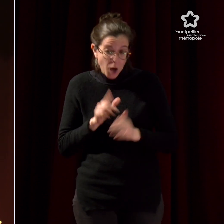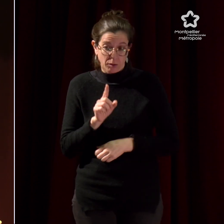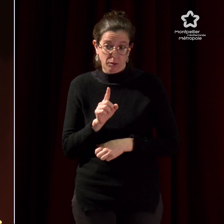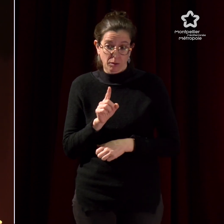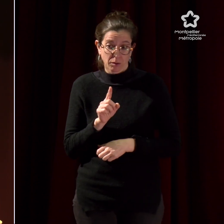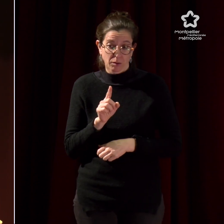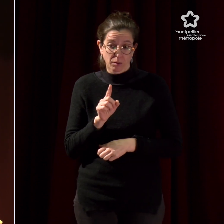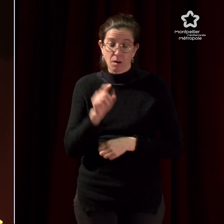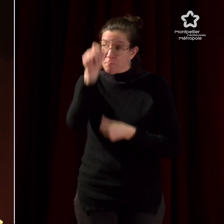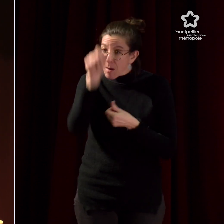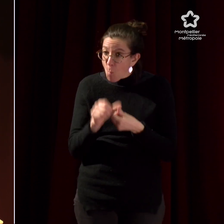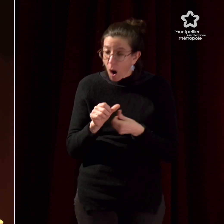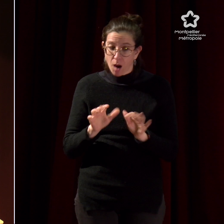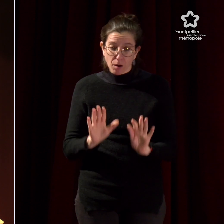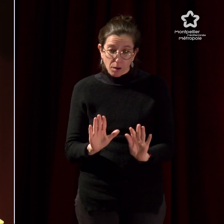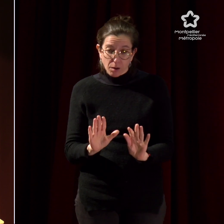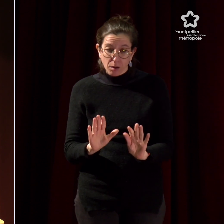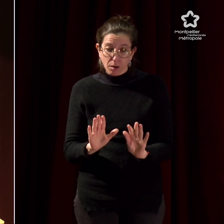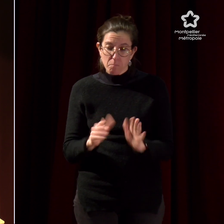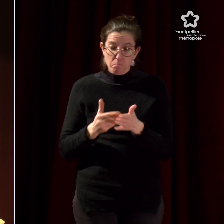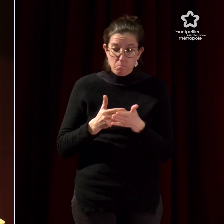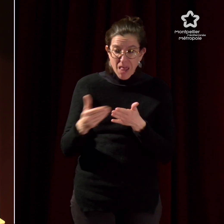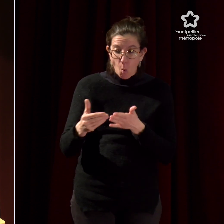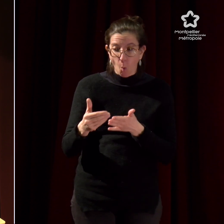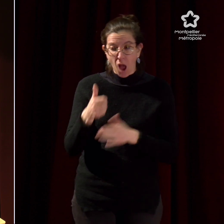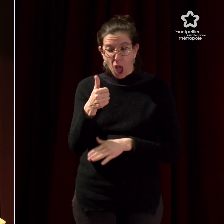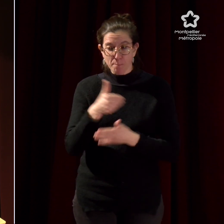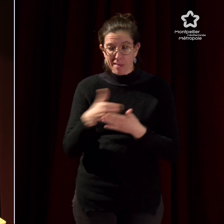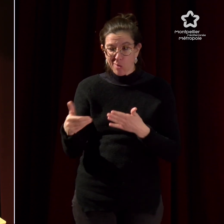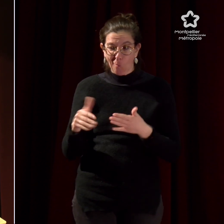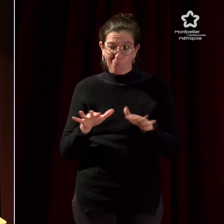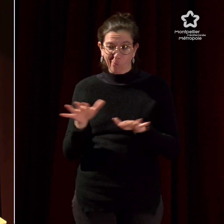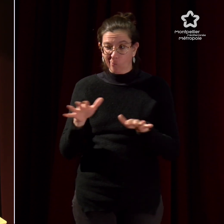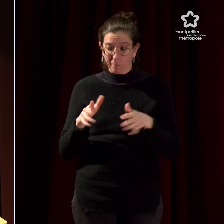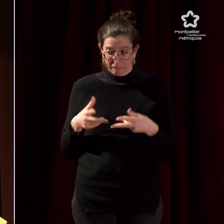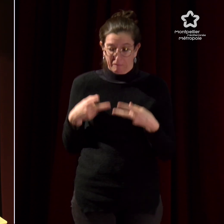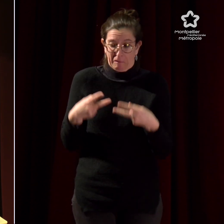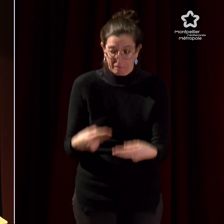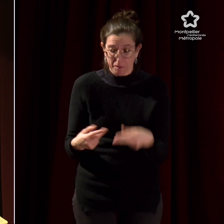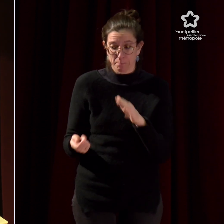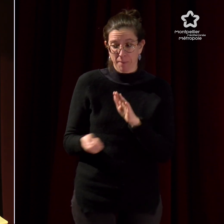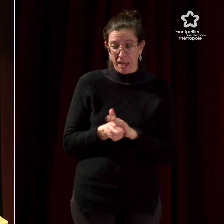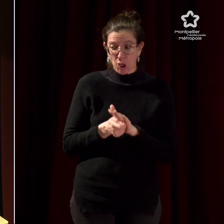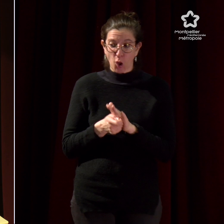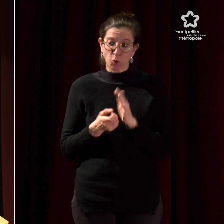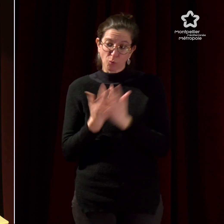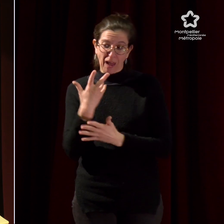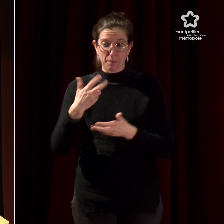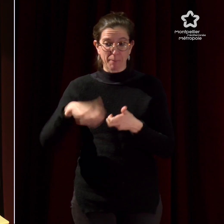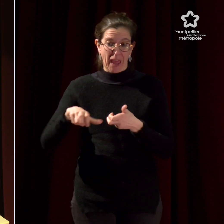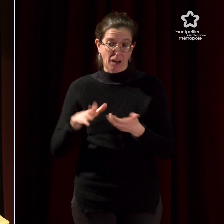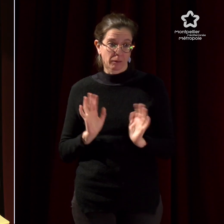De mémoire, le million, on doit commencer à l'avoir seulement vers le néolithique, quoi. D'accord. Donc on est plutôt sur